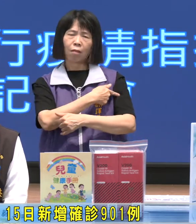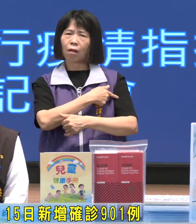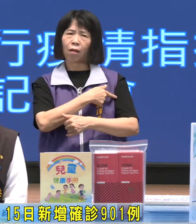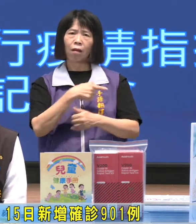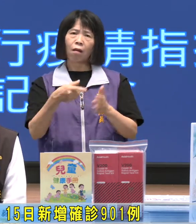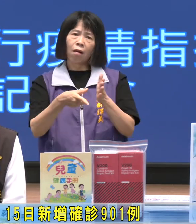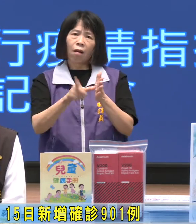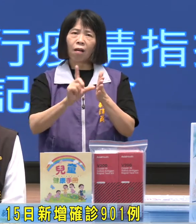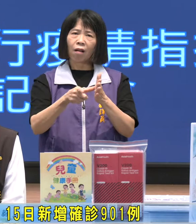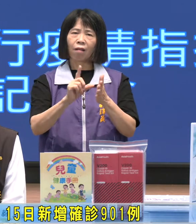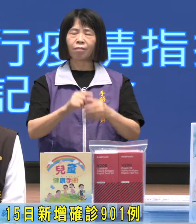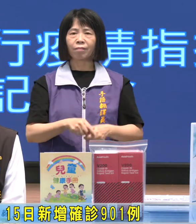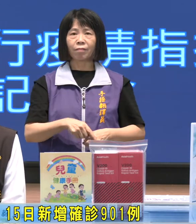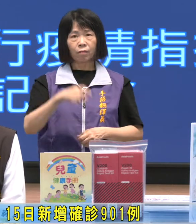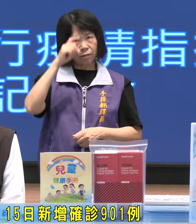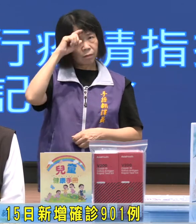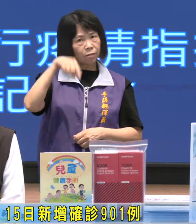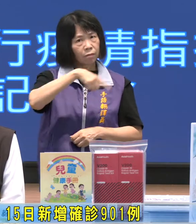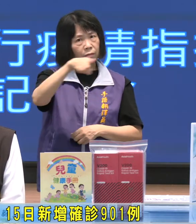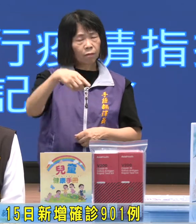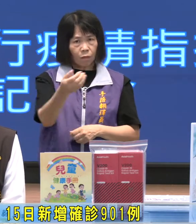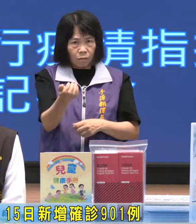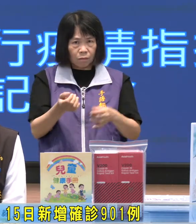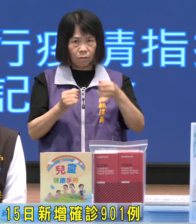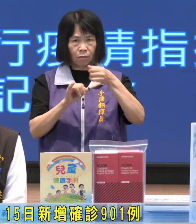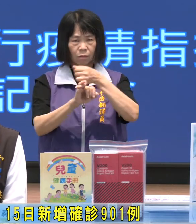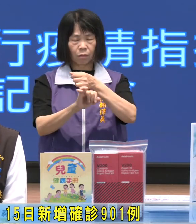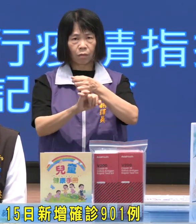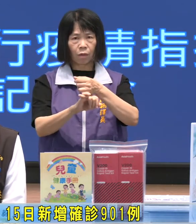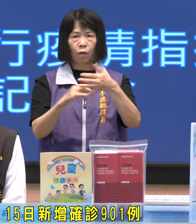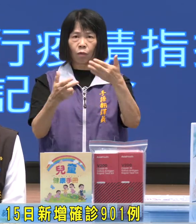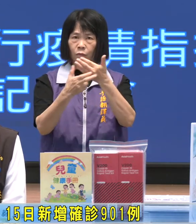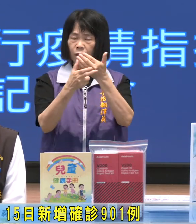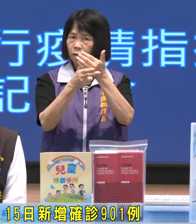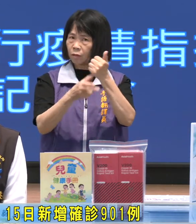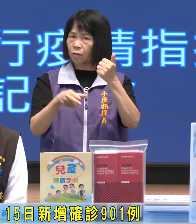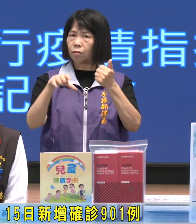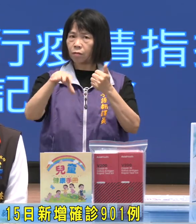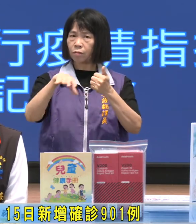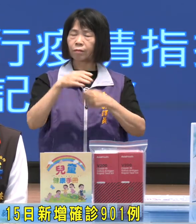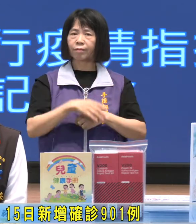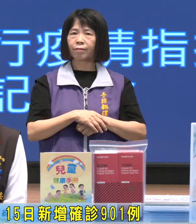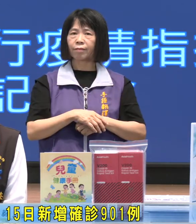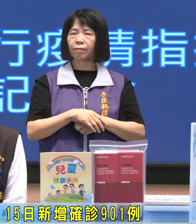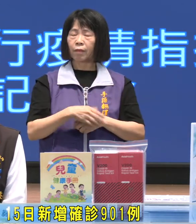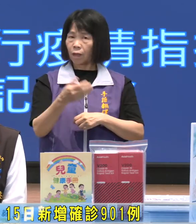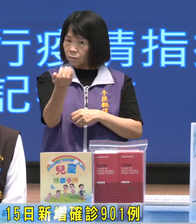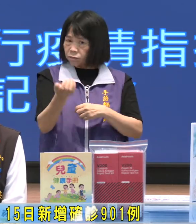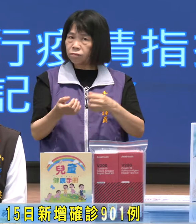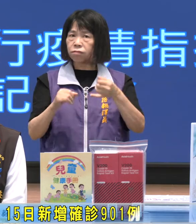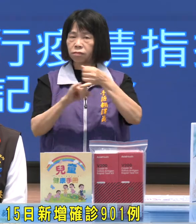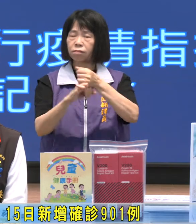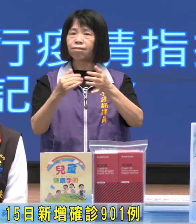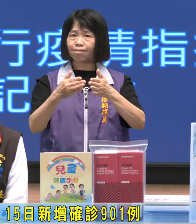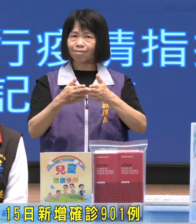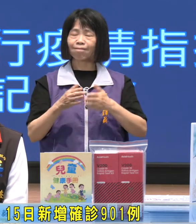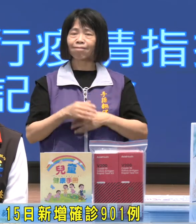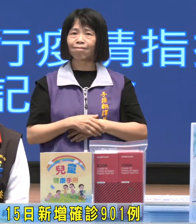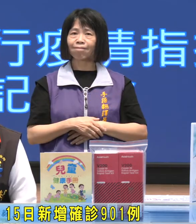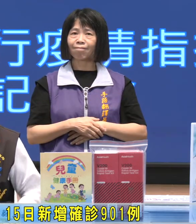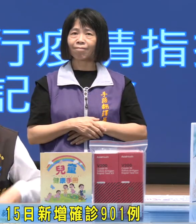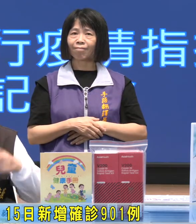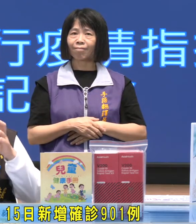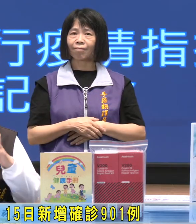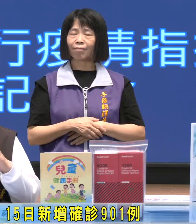请大家能够预约我们卫生所。卫生所的方式还是请大家预约预约卫生所